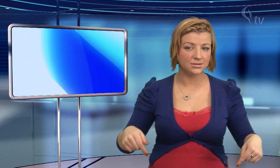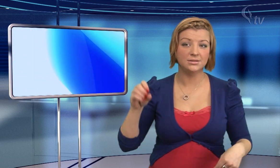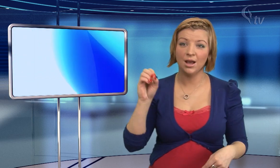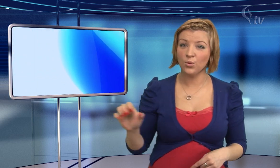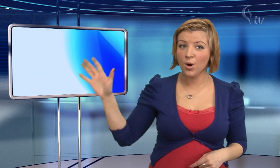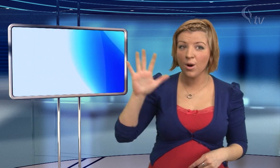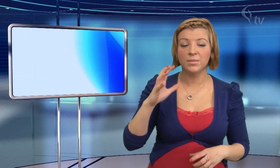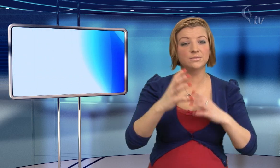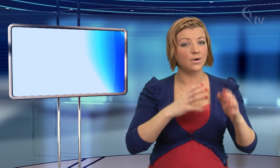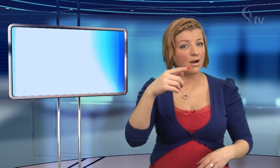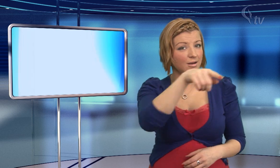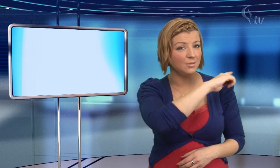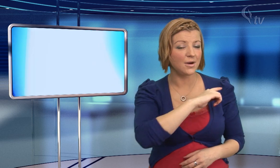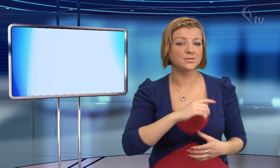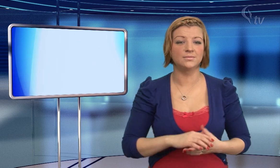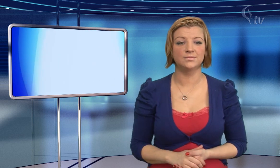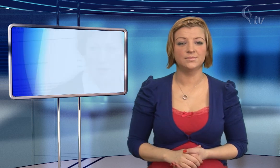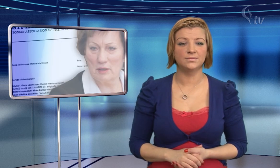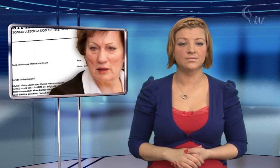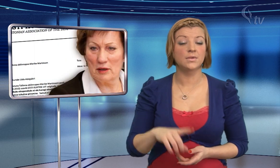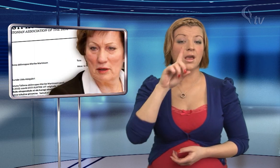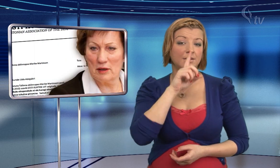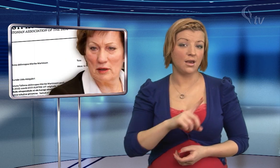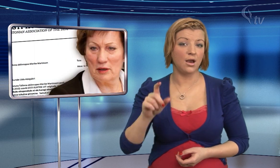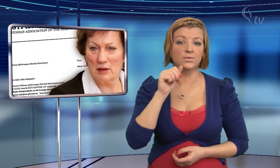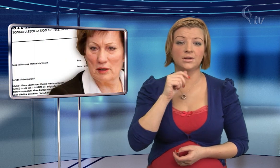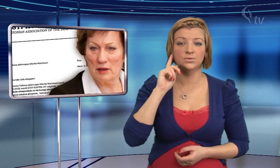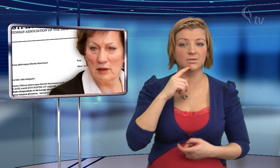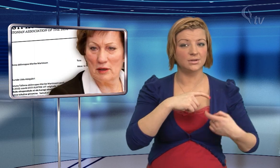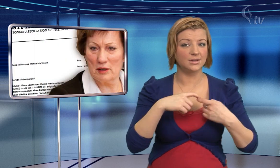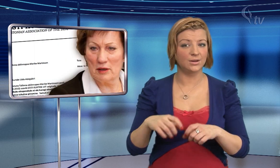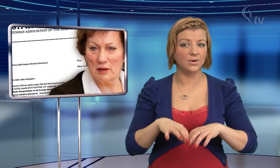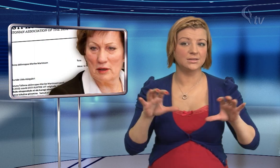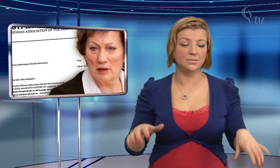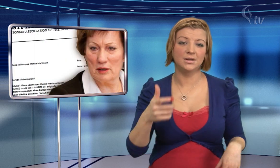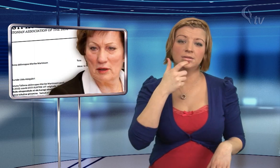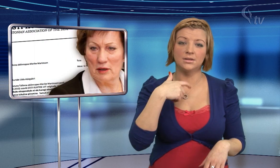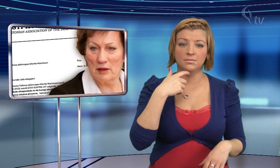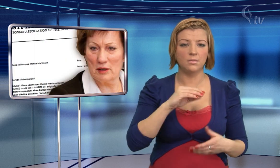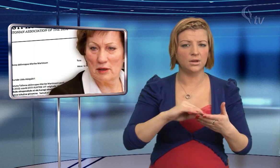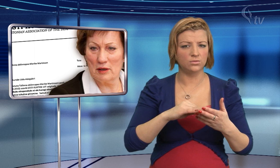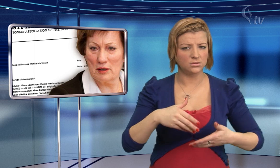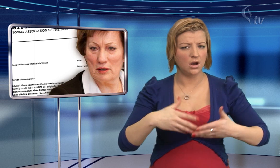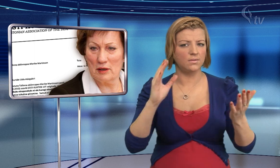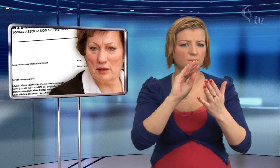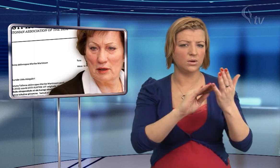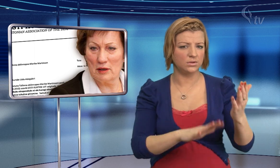Eestis, Euroopas ja mujal maailmas. Jaanuaris saatis Eesti Kurtide Liidu esimees Tiit Papp avaliku